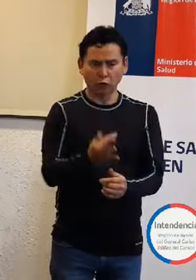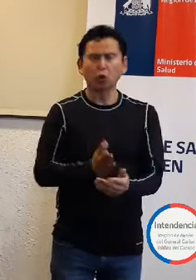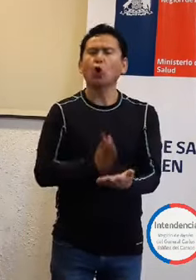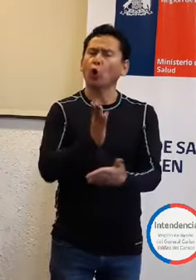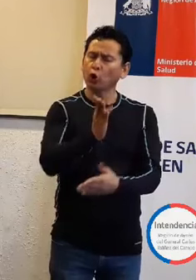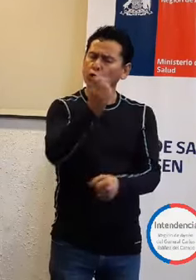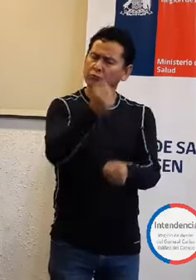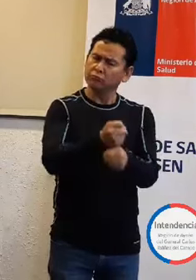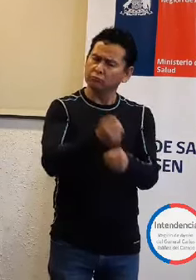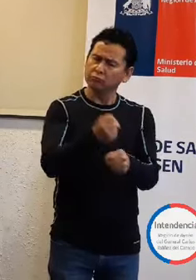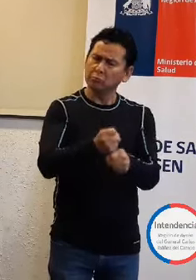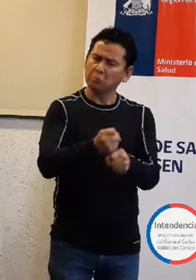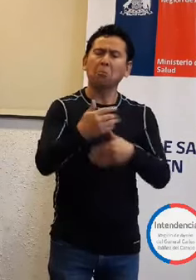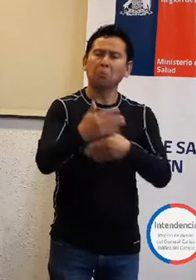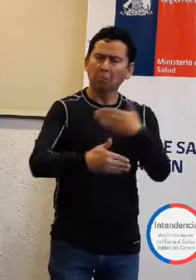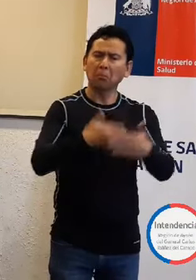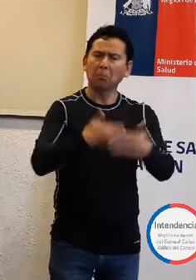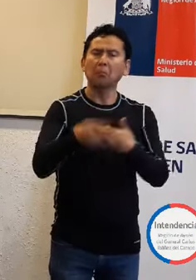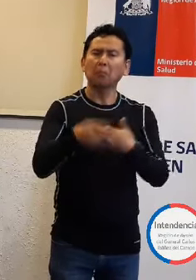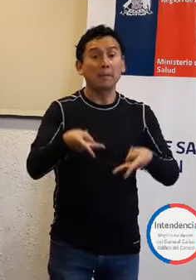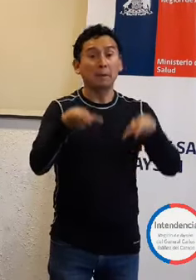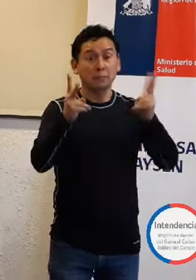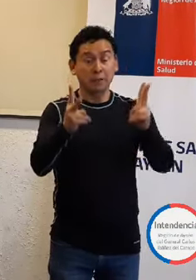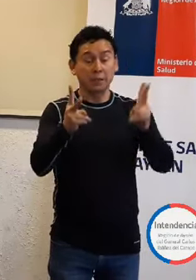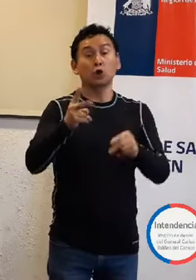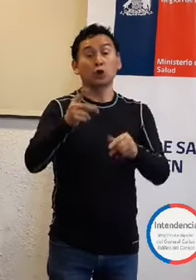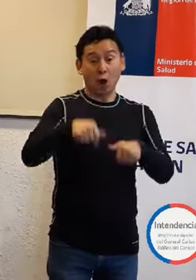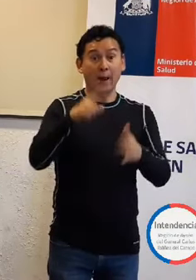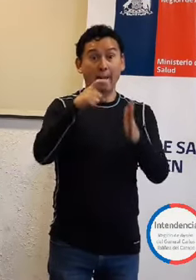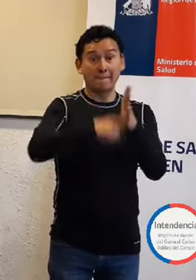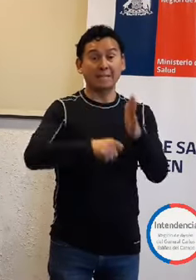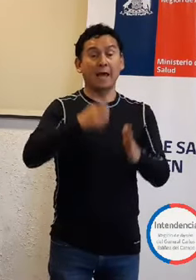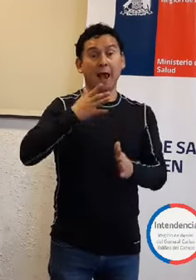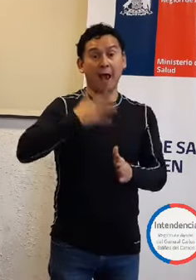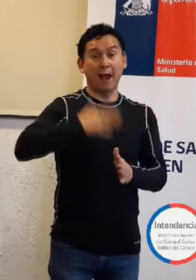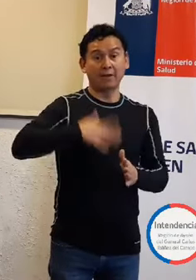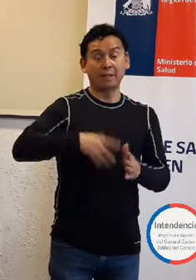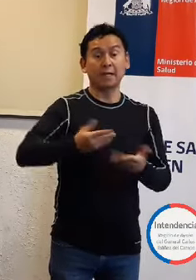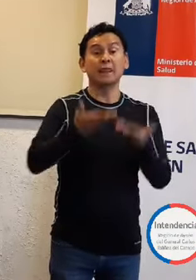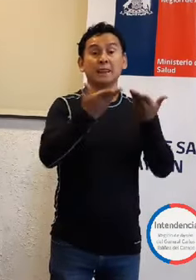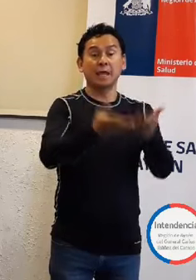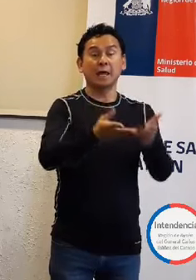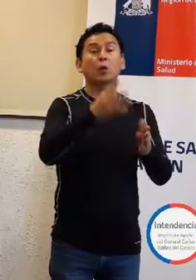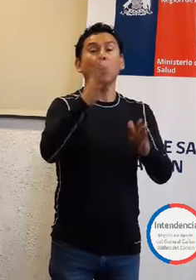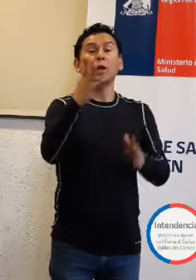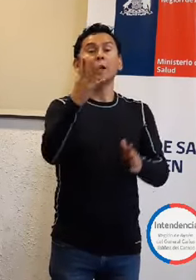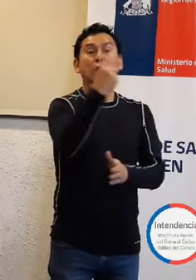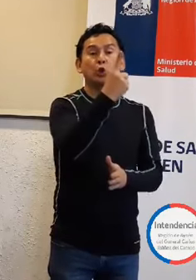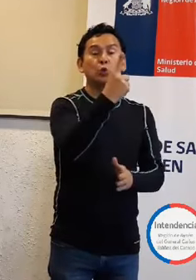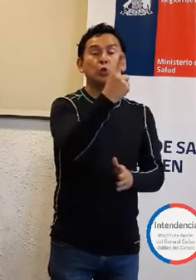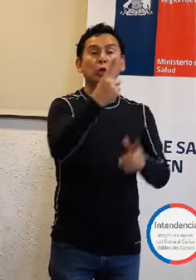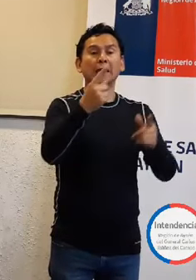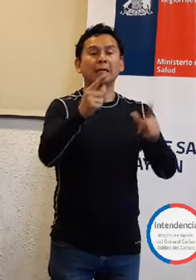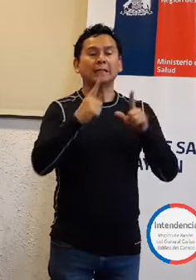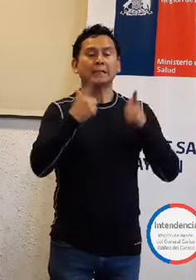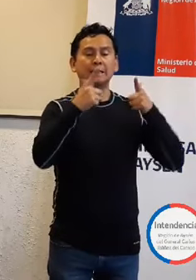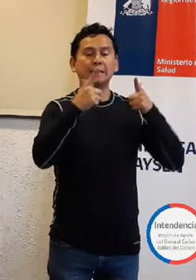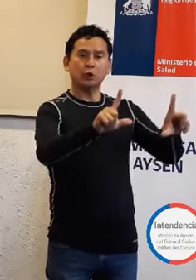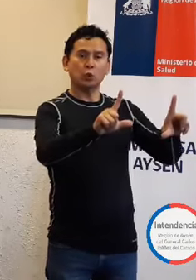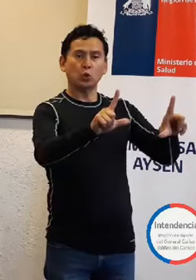función, lo que les ha permitido, durante el mes de abril, entregar 41 títulos de dominio a